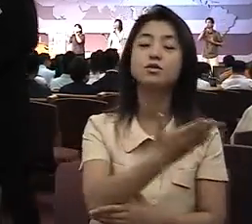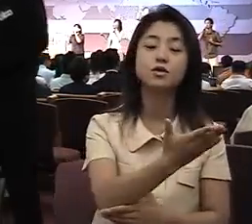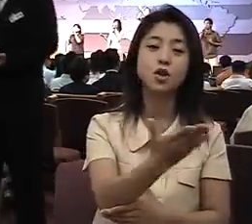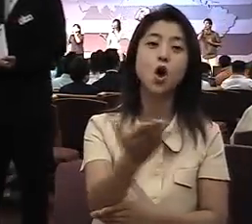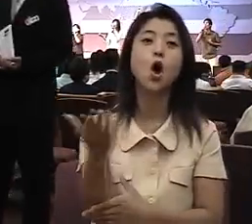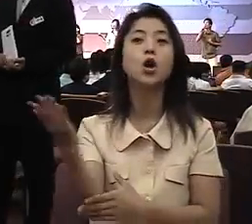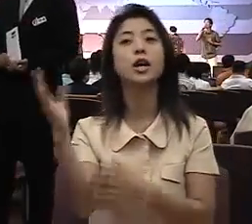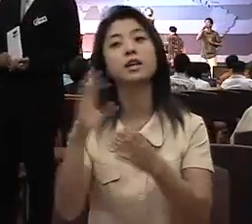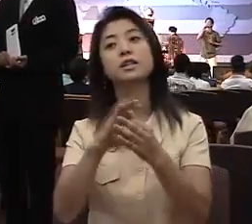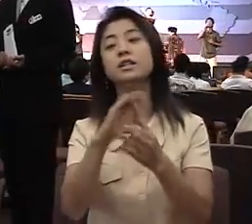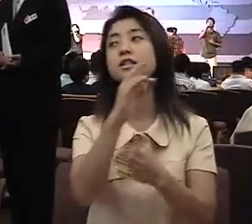주는 너의 큰